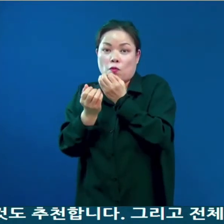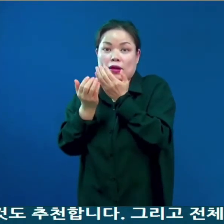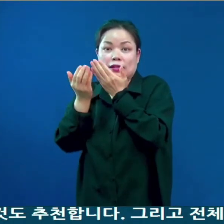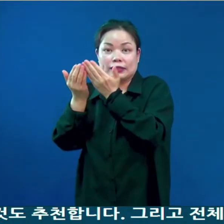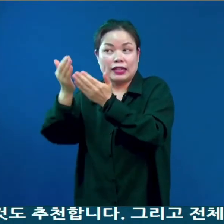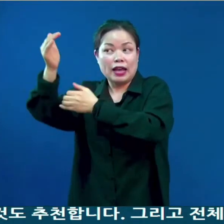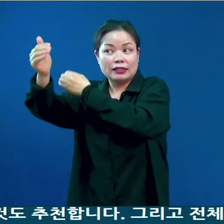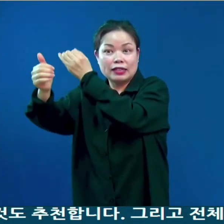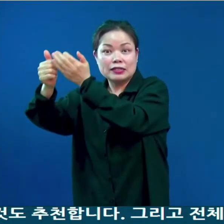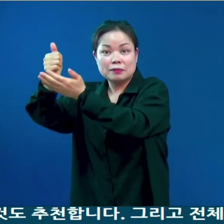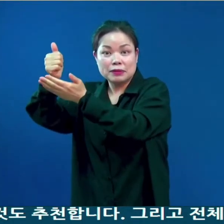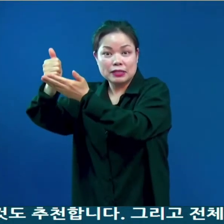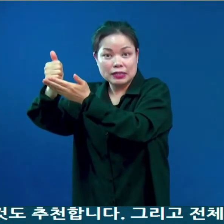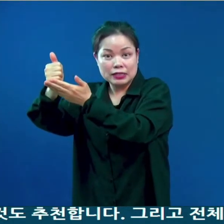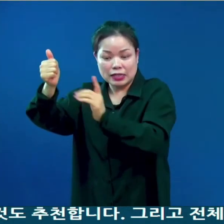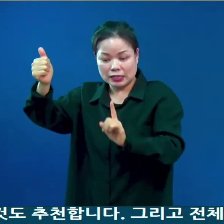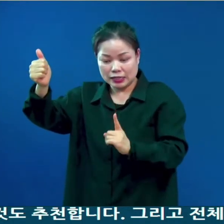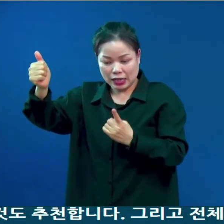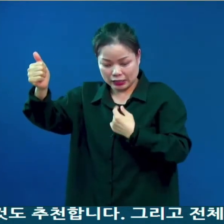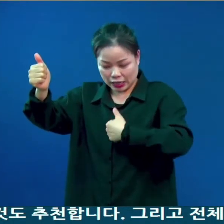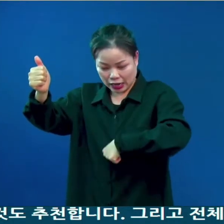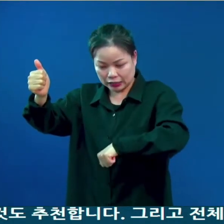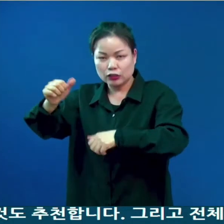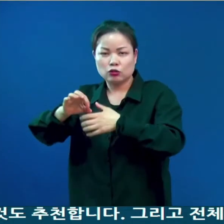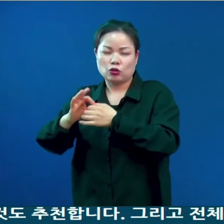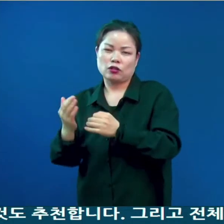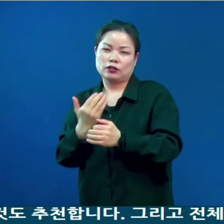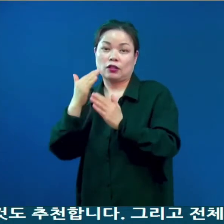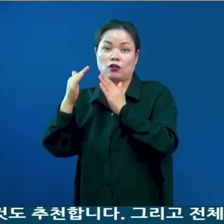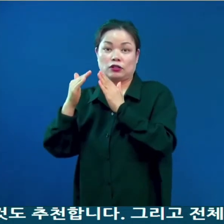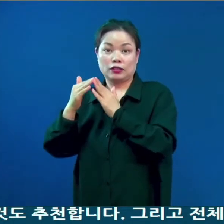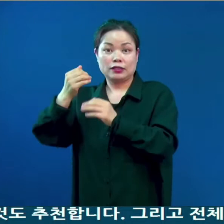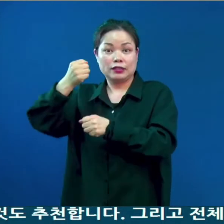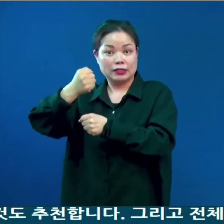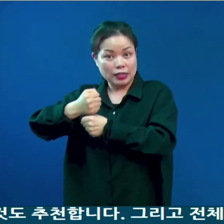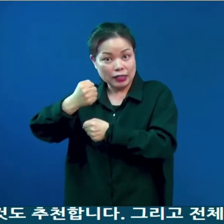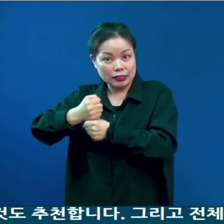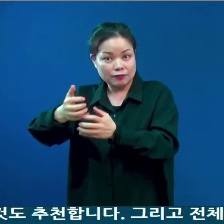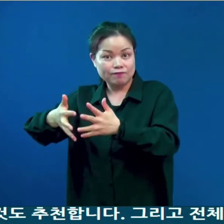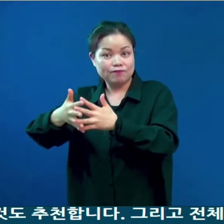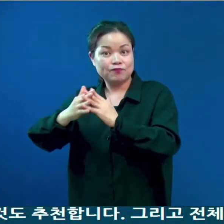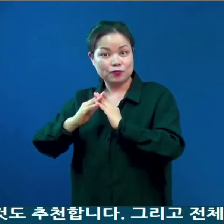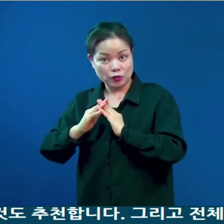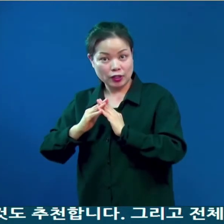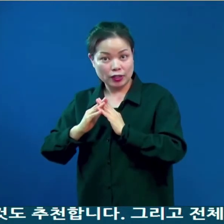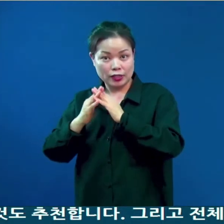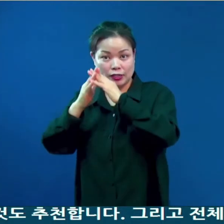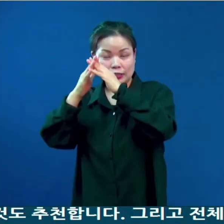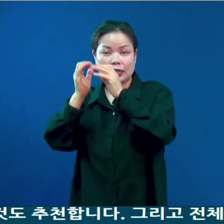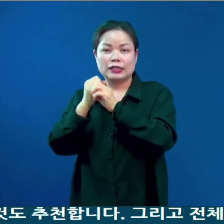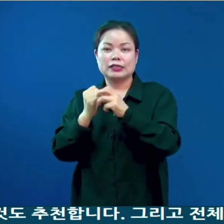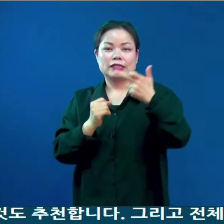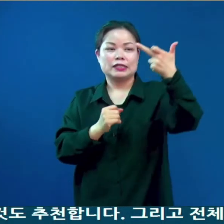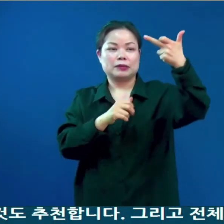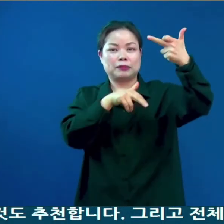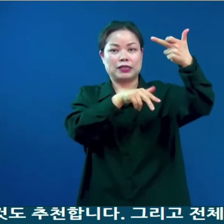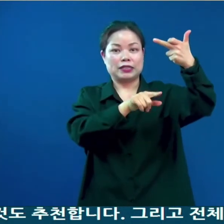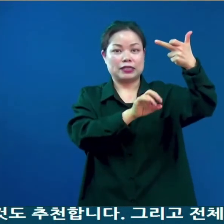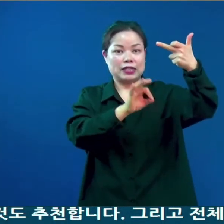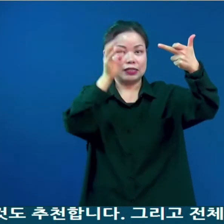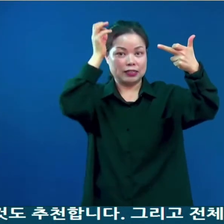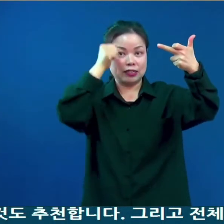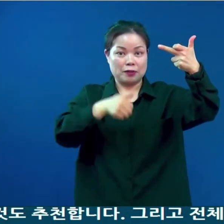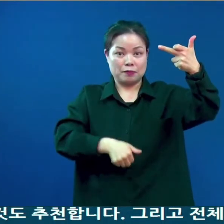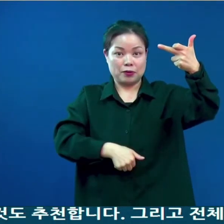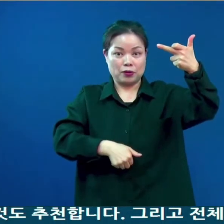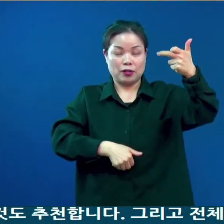고백하면서 하나님이 다윗의 아들을 통하여 성전을 짓게 하겠다라는 그 내용이 담긴 17장을 기억하실